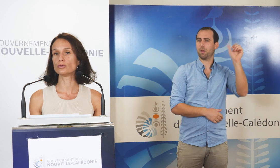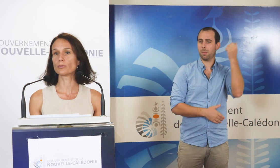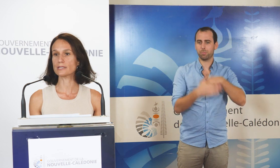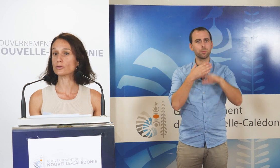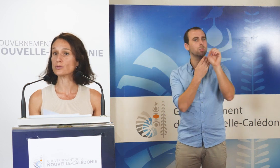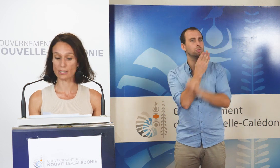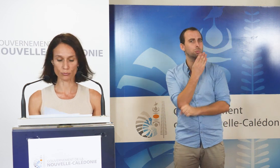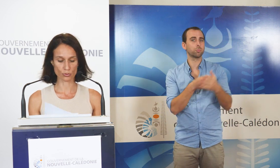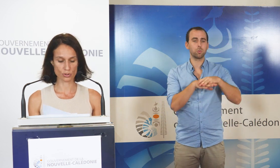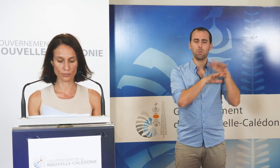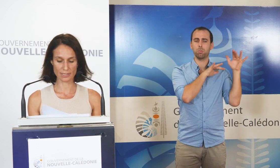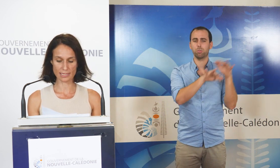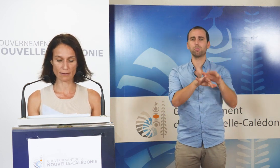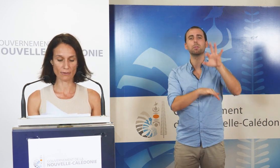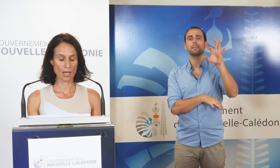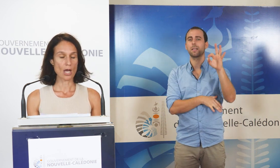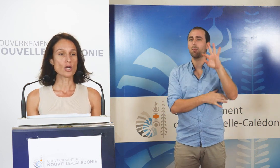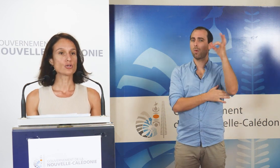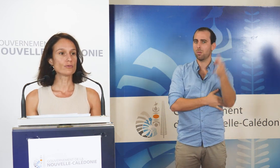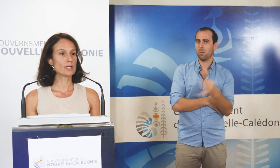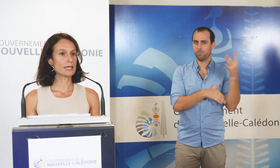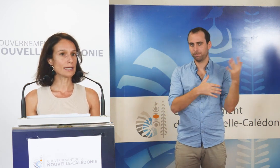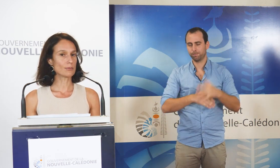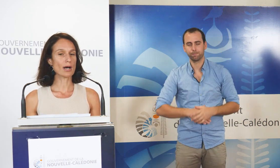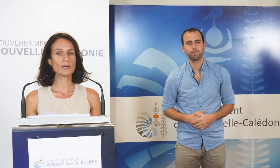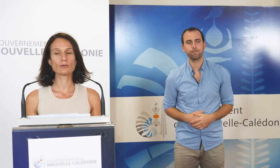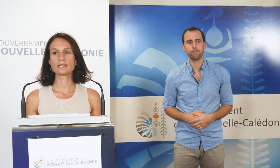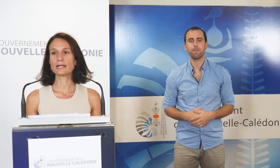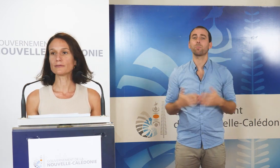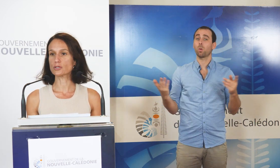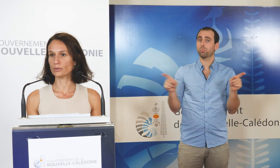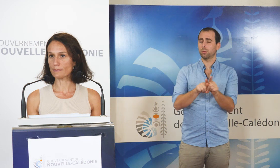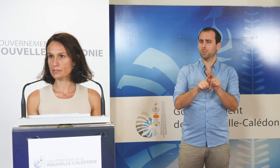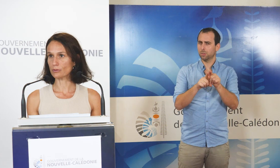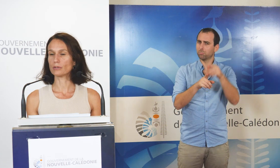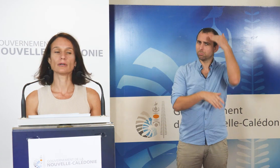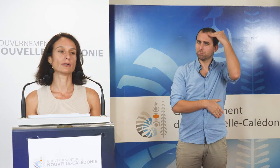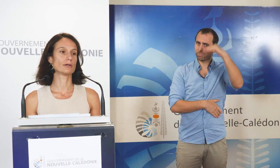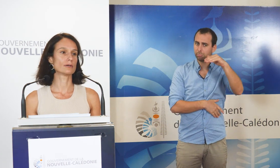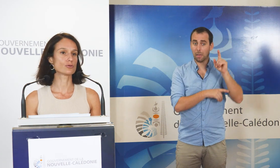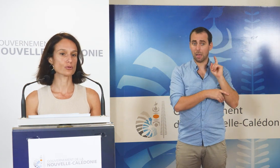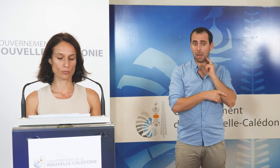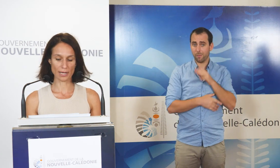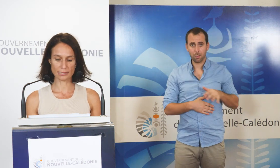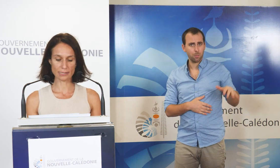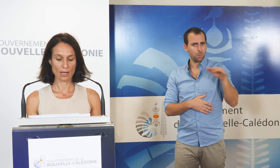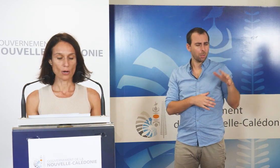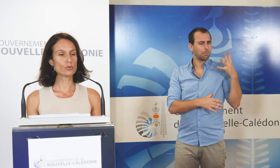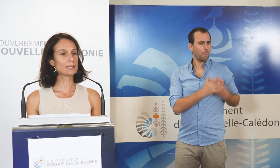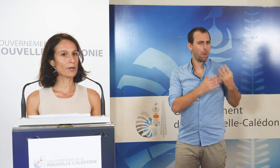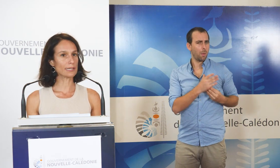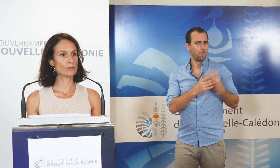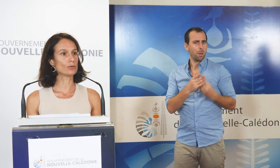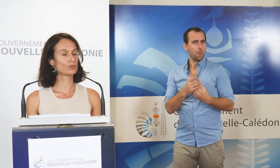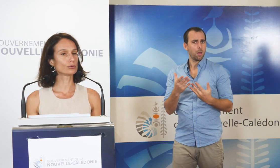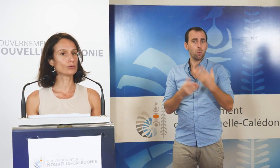un taux de présence de 50% des élèves. Je voulais également rappeler que les élèves qui sont absents sur ce planning ou